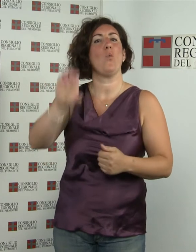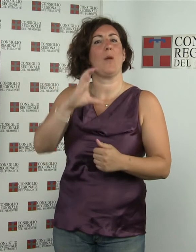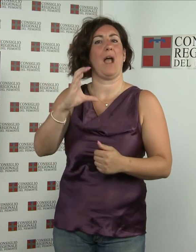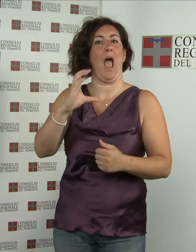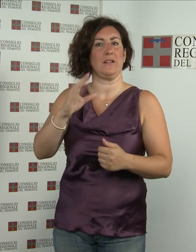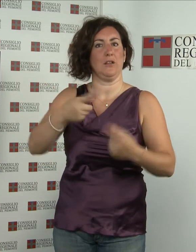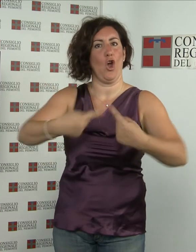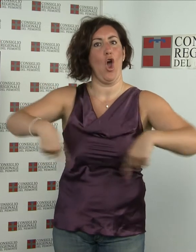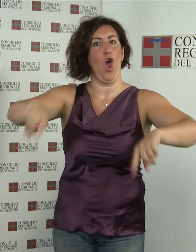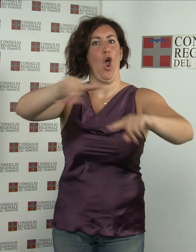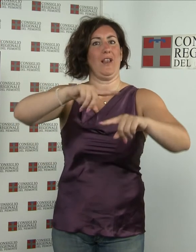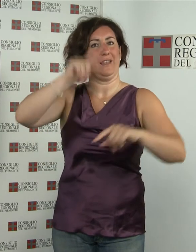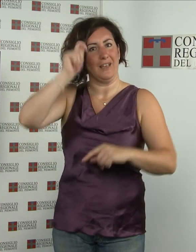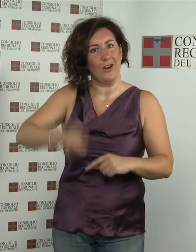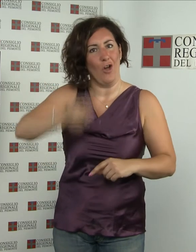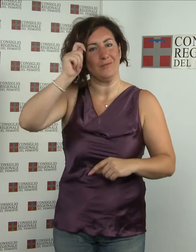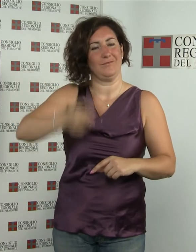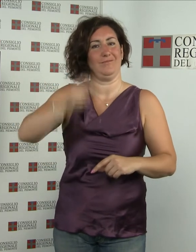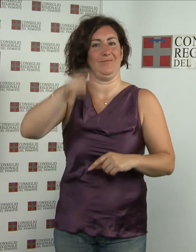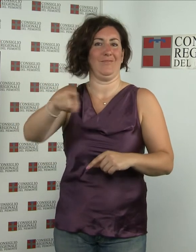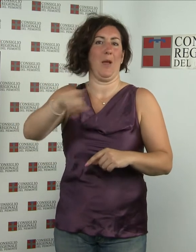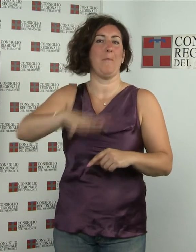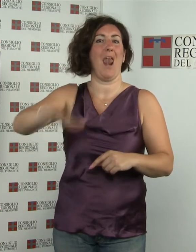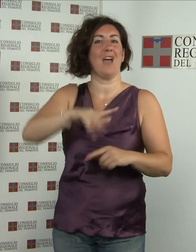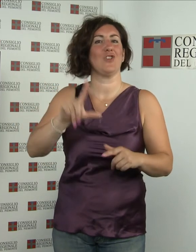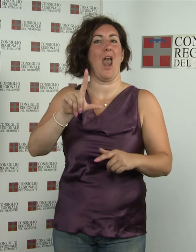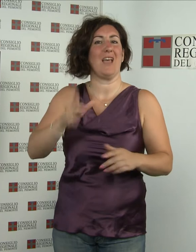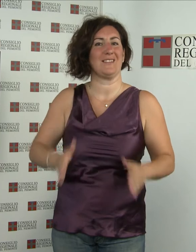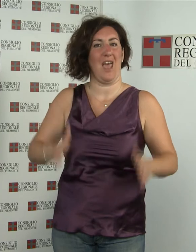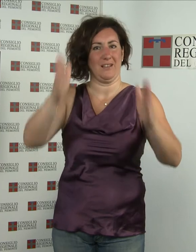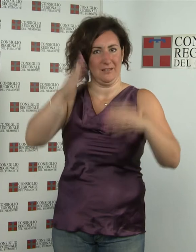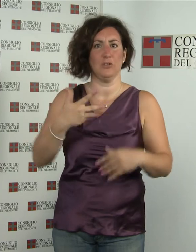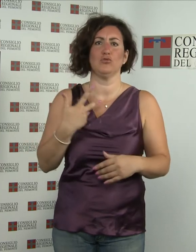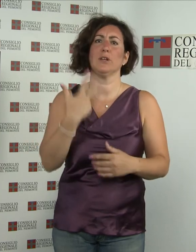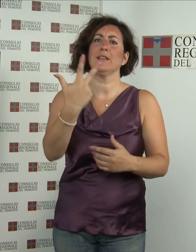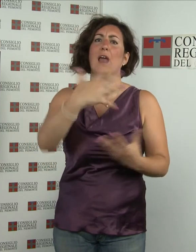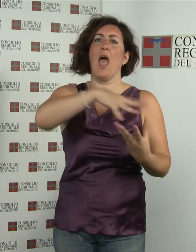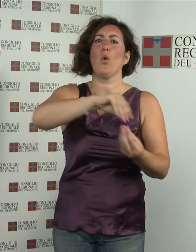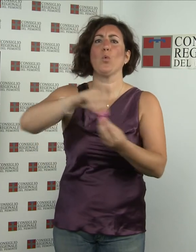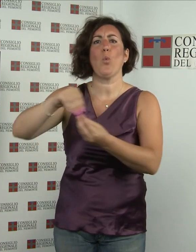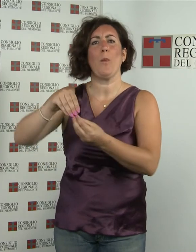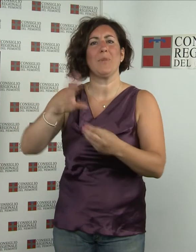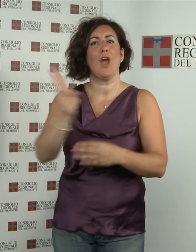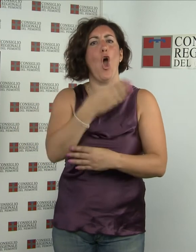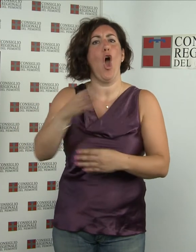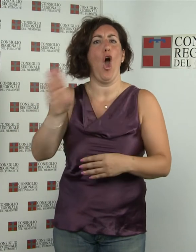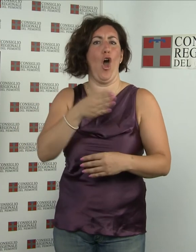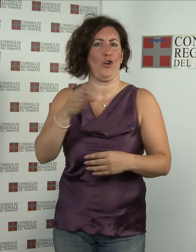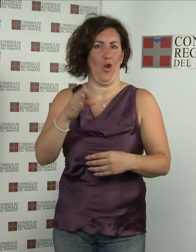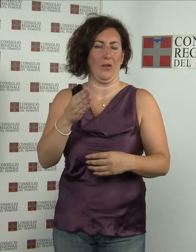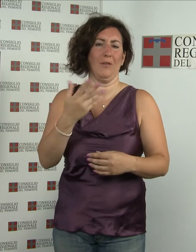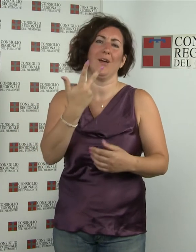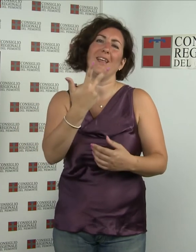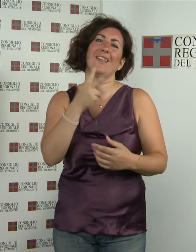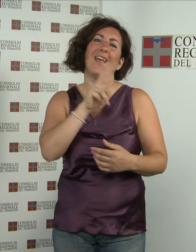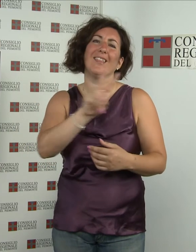Lascaris. Protagonisti tre gruppi, il coro delle voci bianche Arte e Musica, il coro baiolese e la Grangia, tre diversi modi di